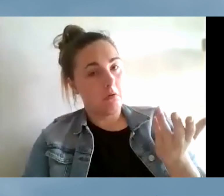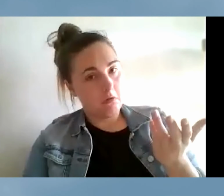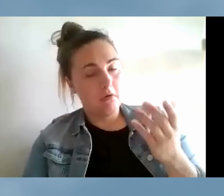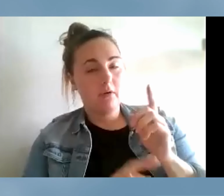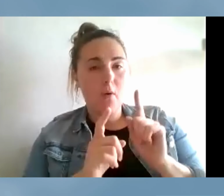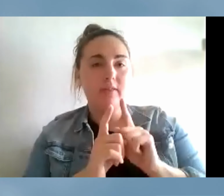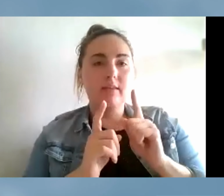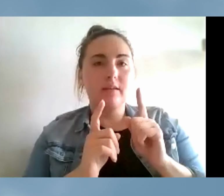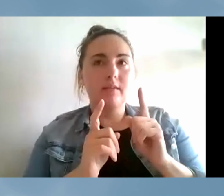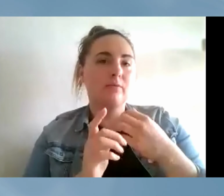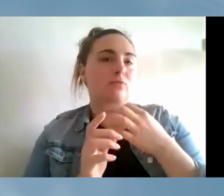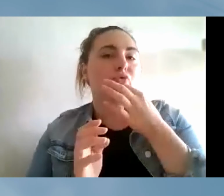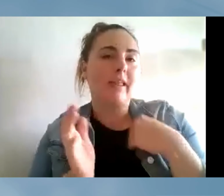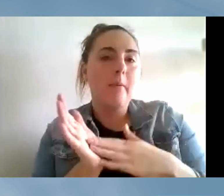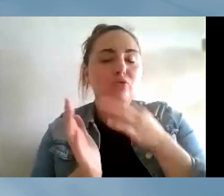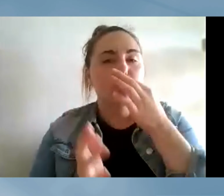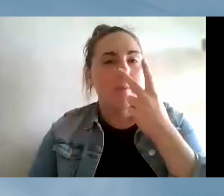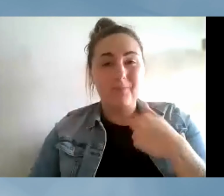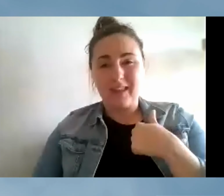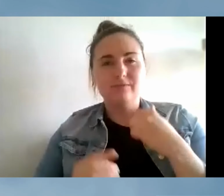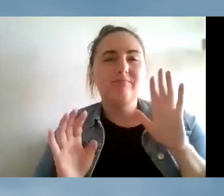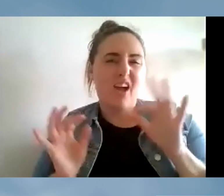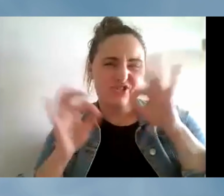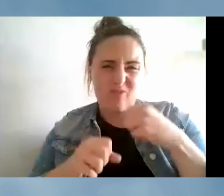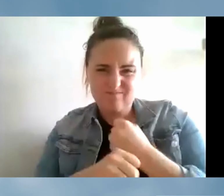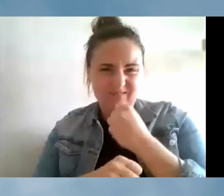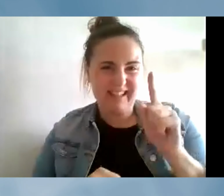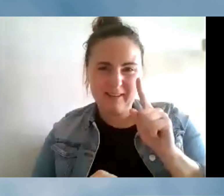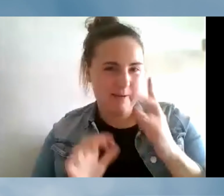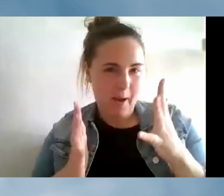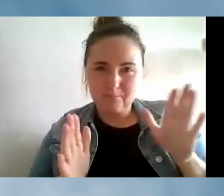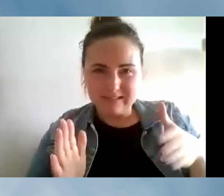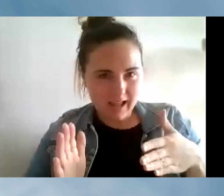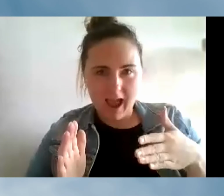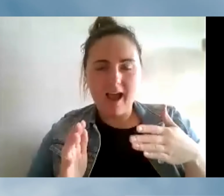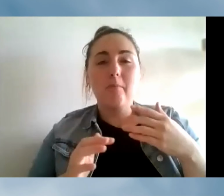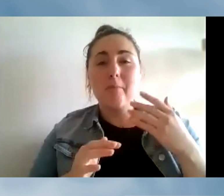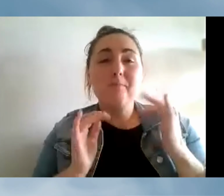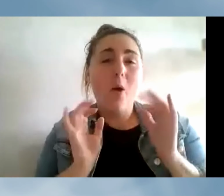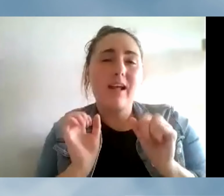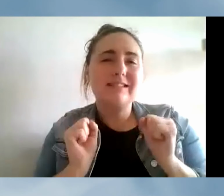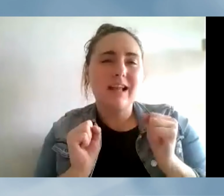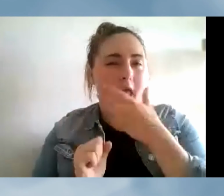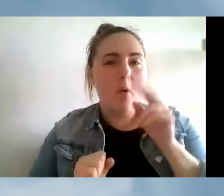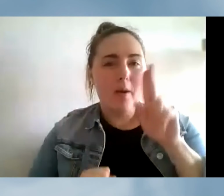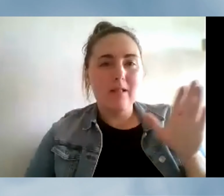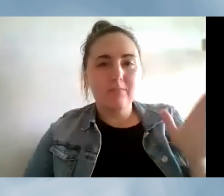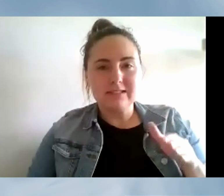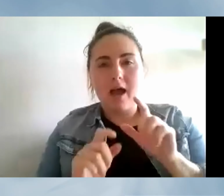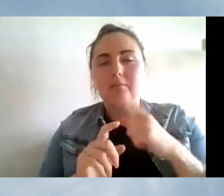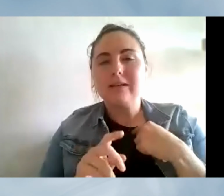predtem res o tem nisem razmišljala, ampak ko sem videla ta prispevek, ko sem začela razmišljati in če dobro pomislim, na žalost nimam psa